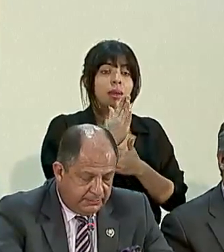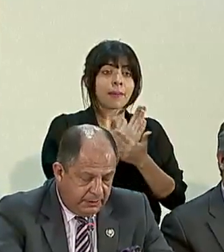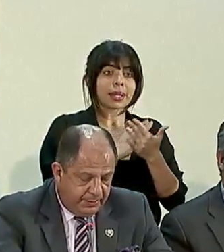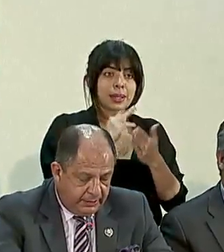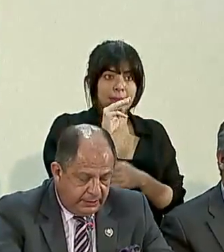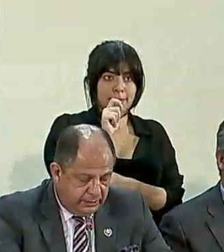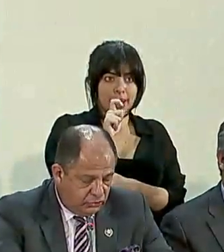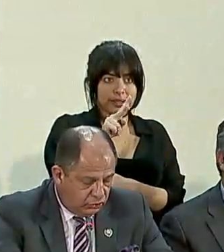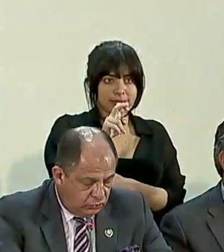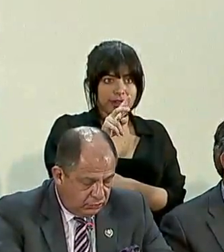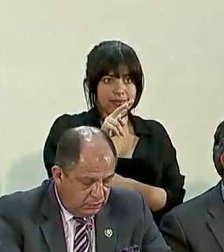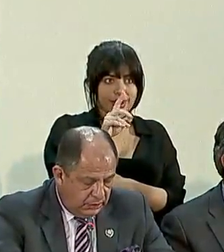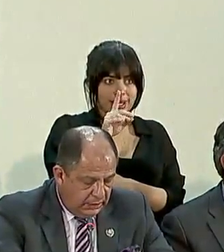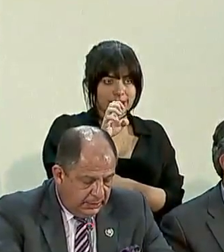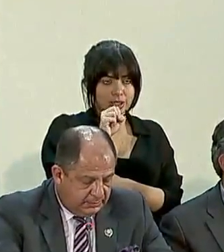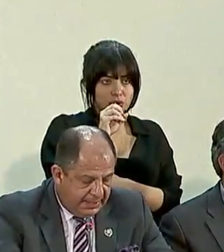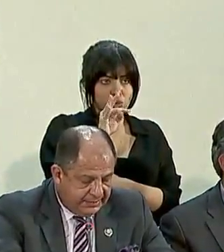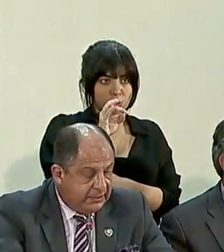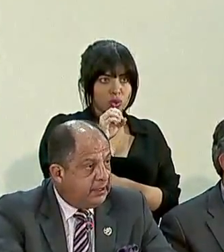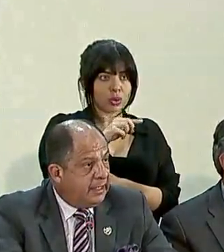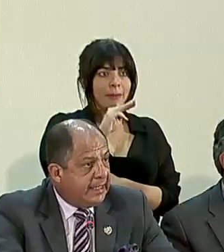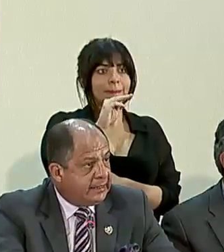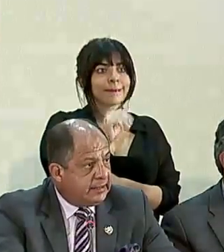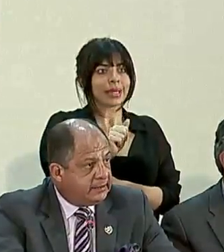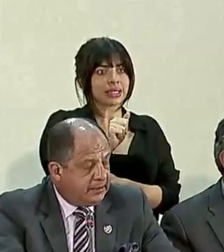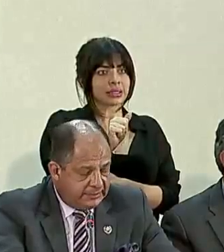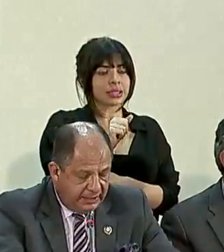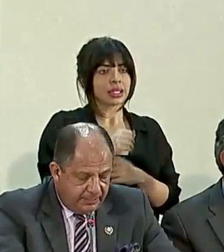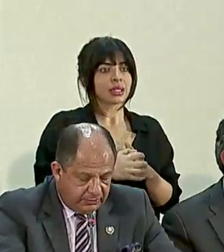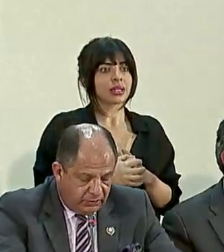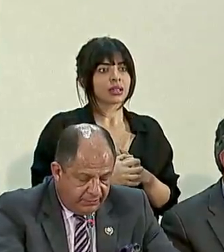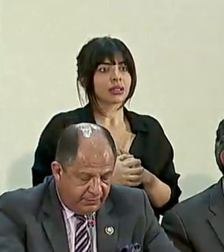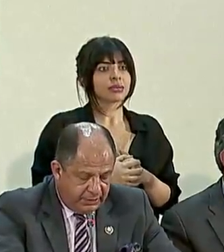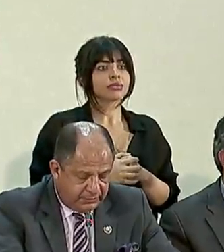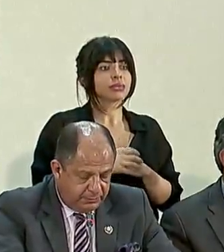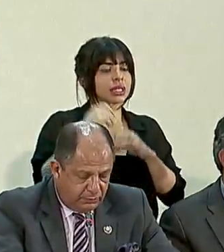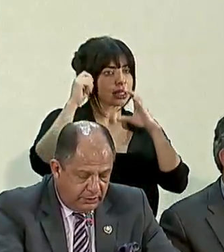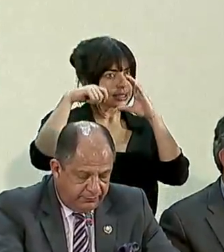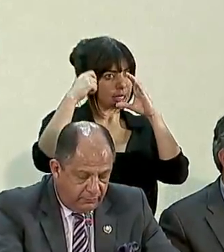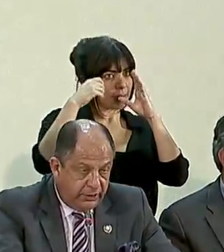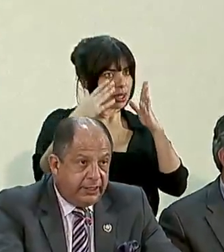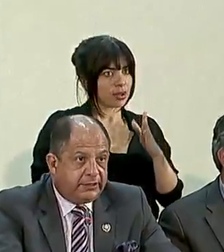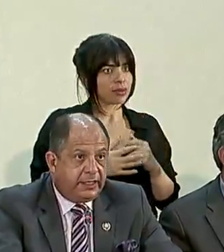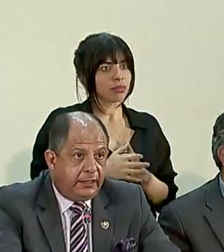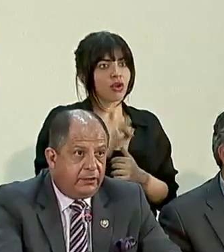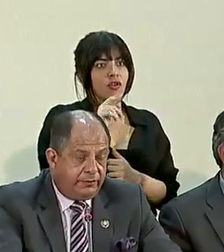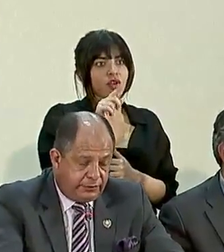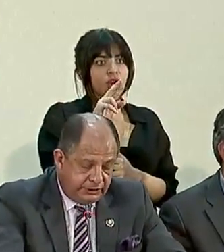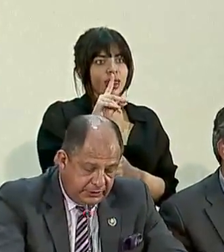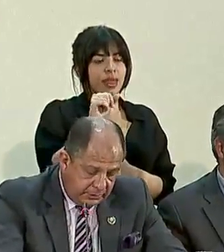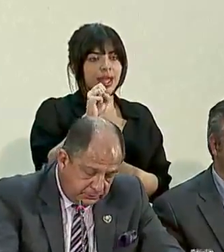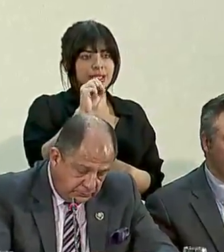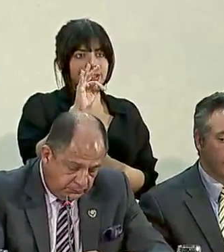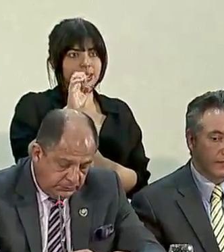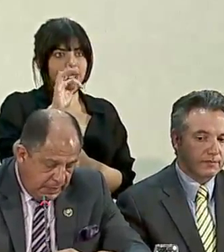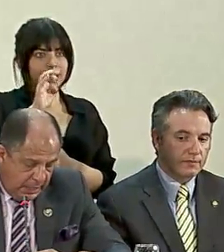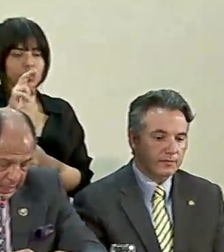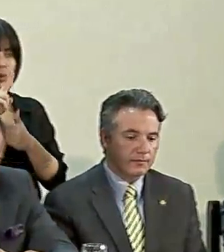don Max Valverde Soto es máster en artes cinematográficas por la Florida State